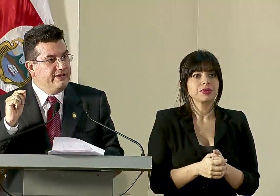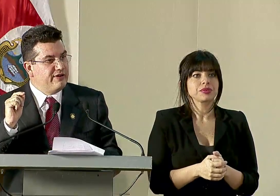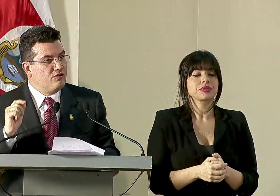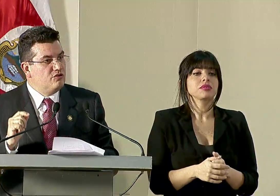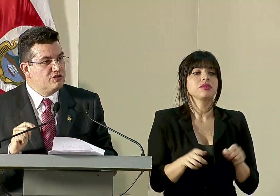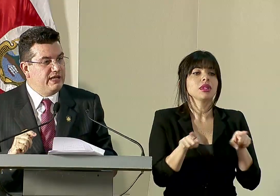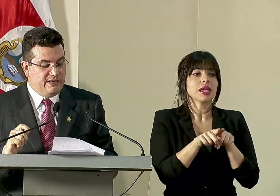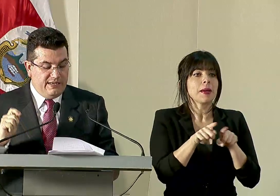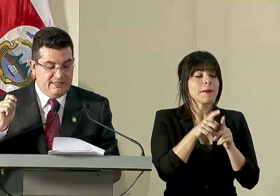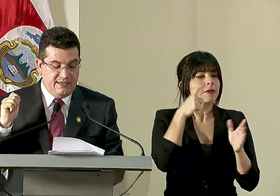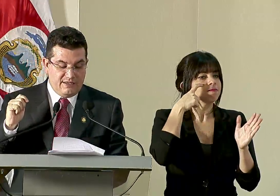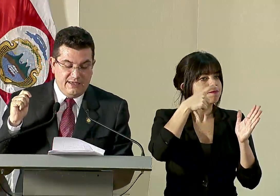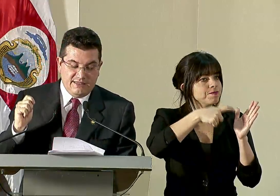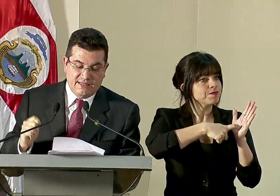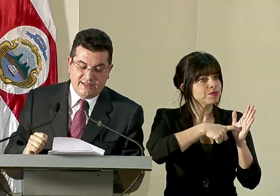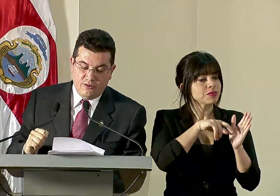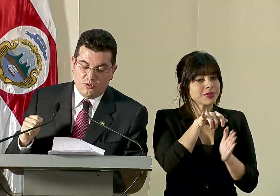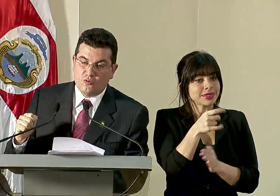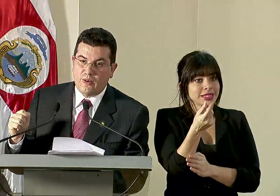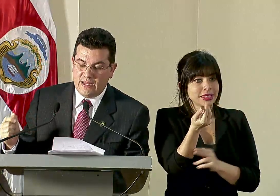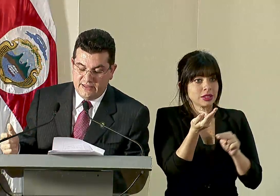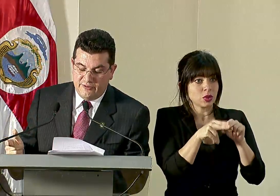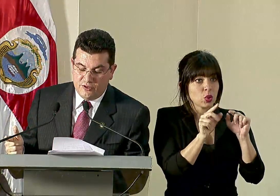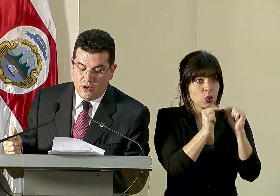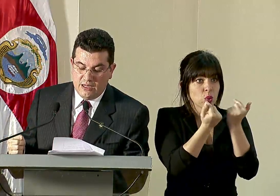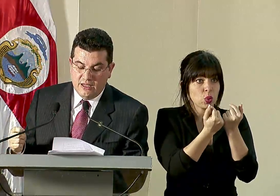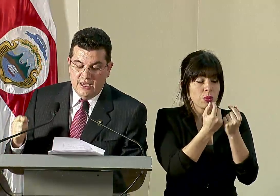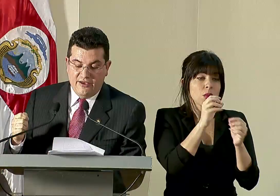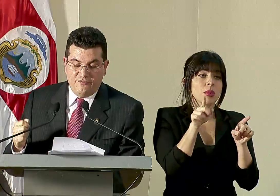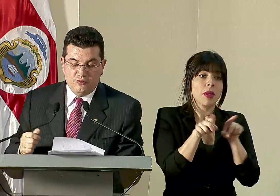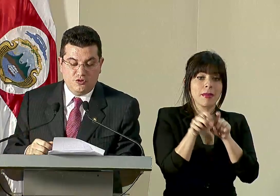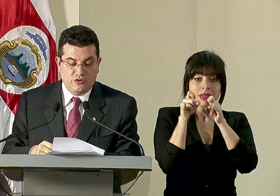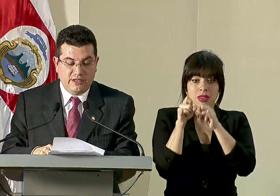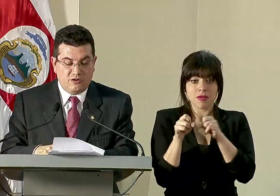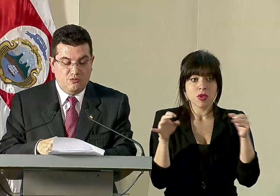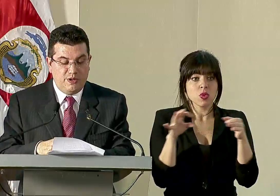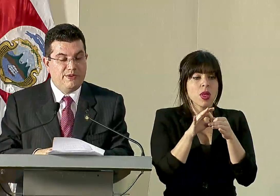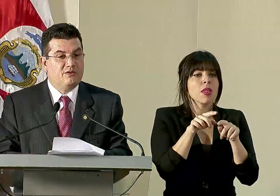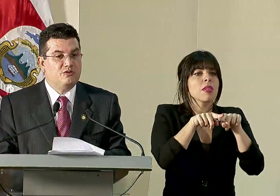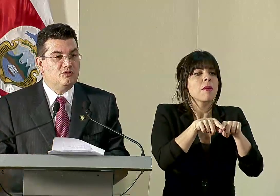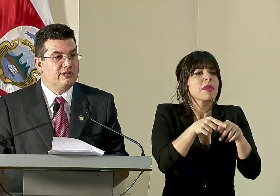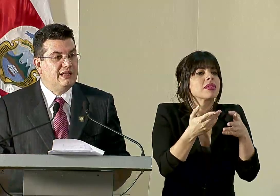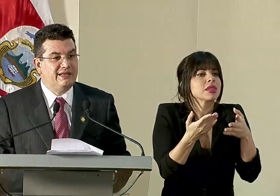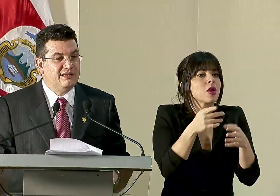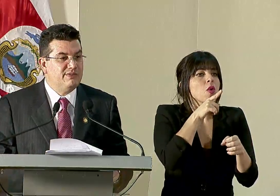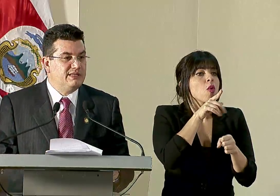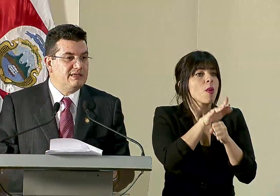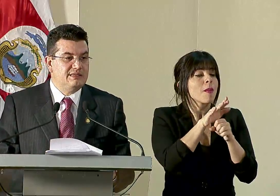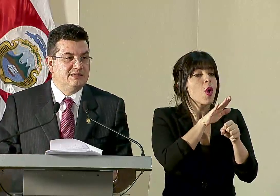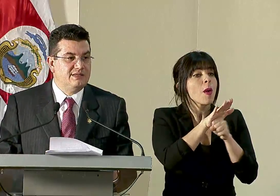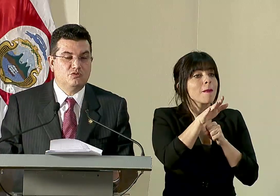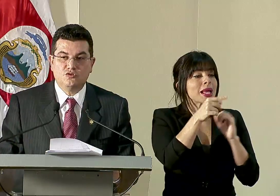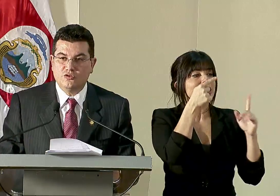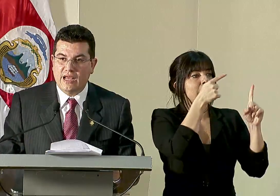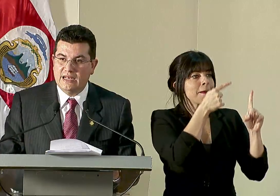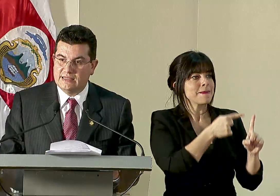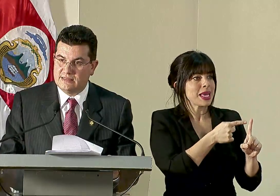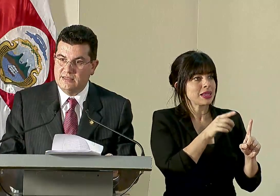reconocer ese incentivo grupal e individual en función del cumplimiento total de las metas